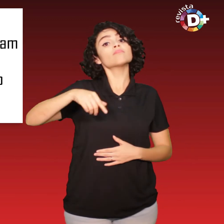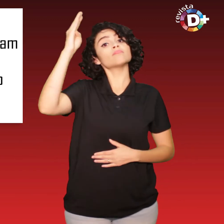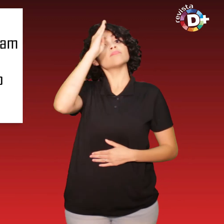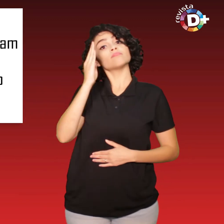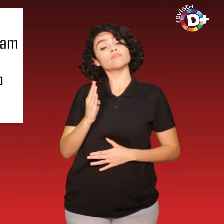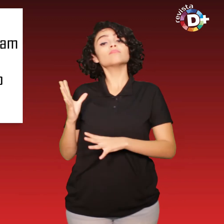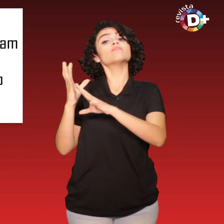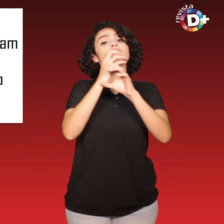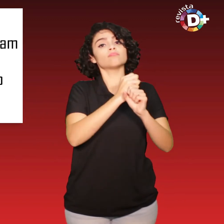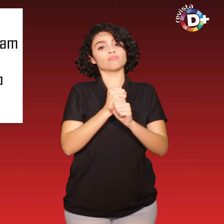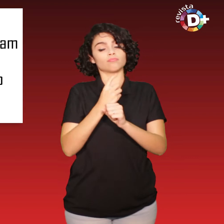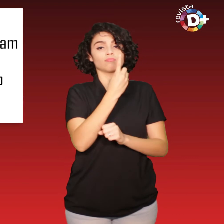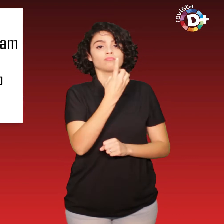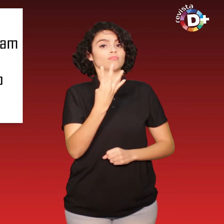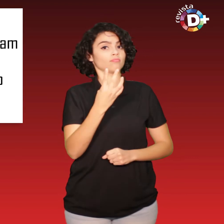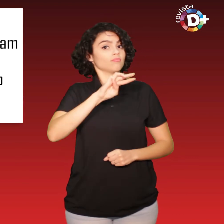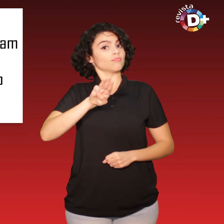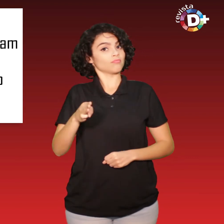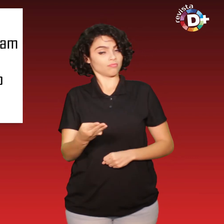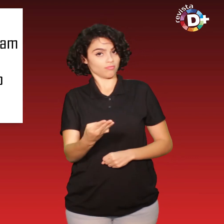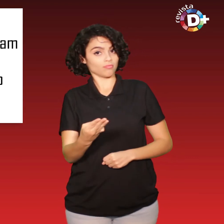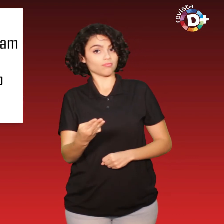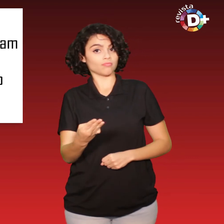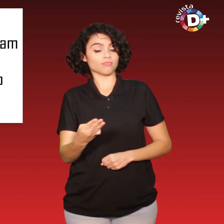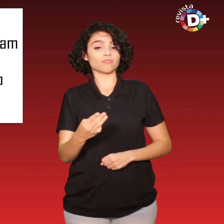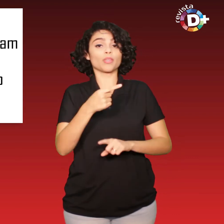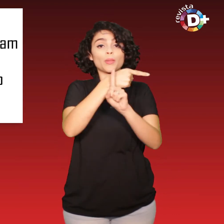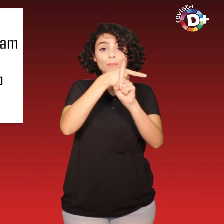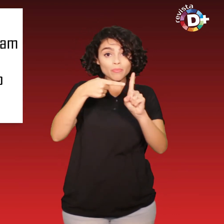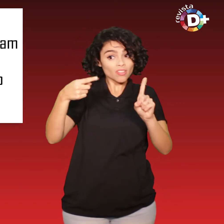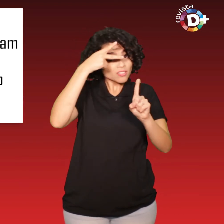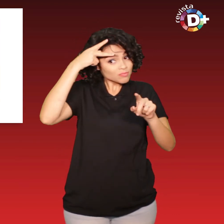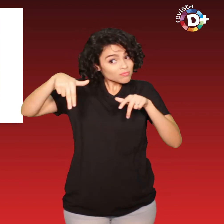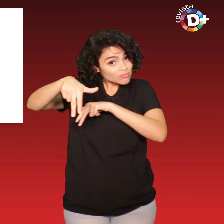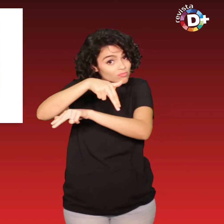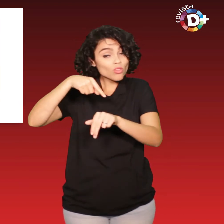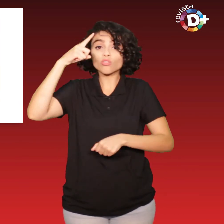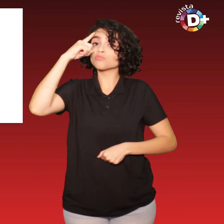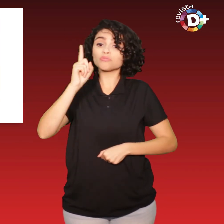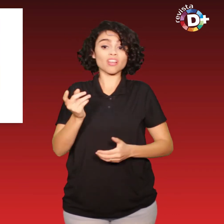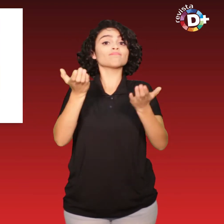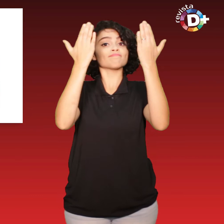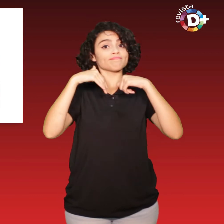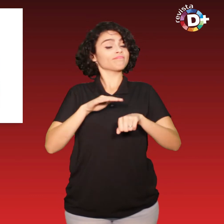Brasil, o número fica em 14 milhões, sendo que metade não sabe que é portadora e não